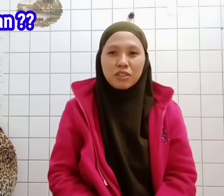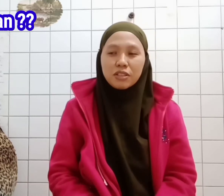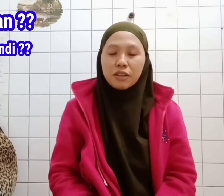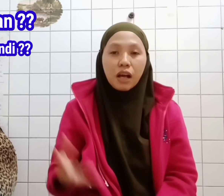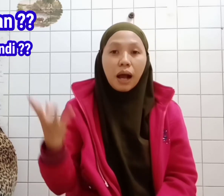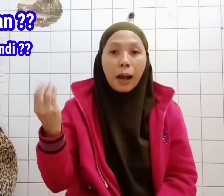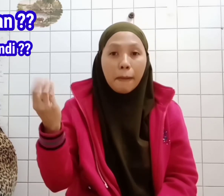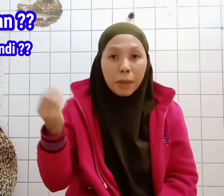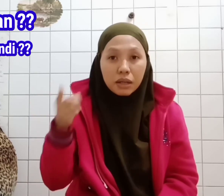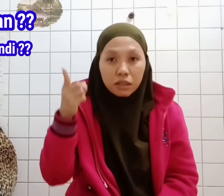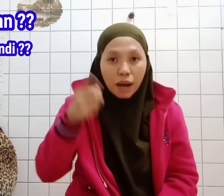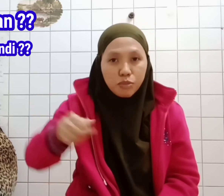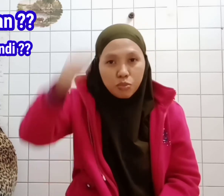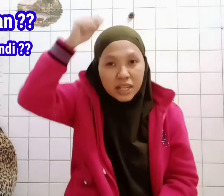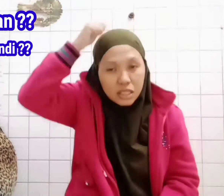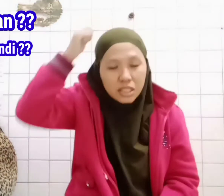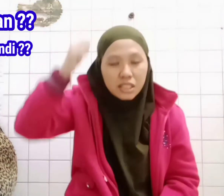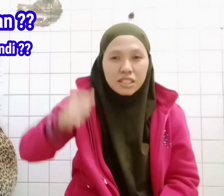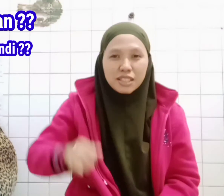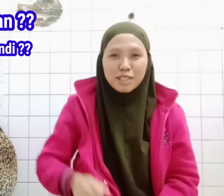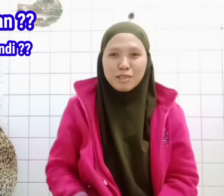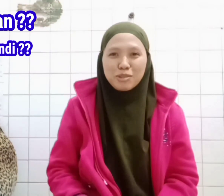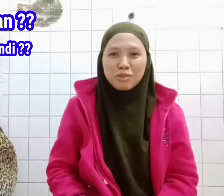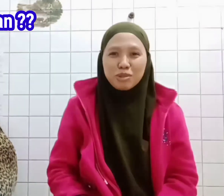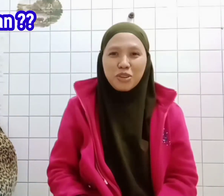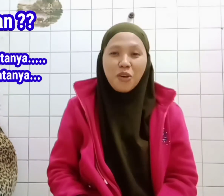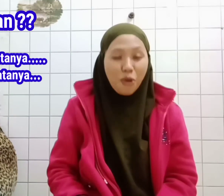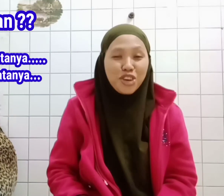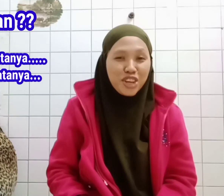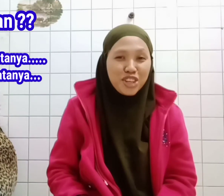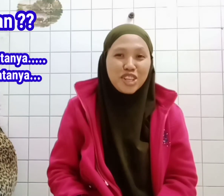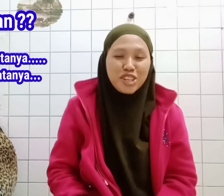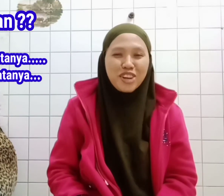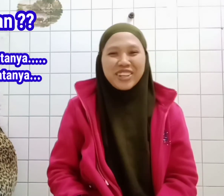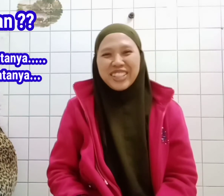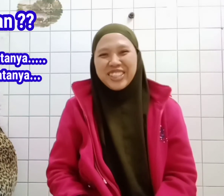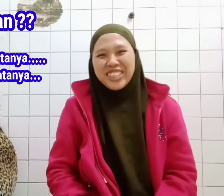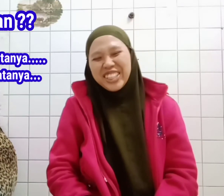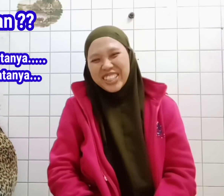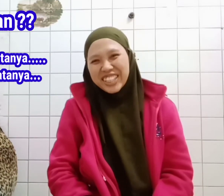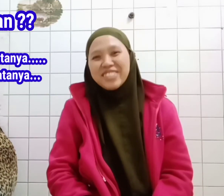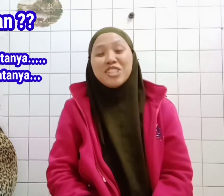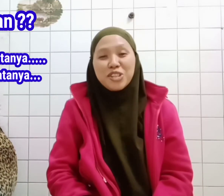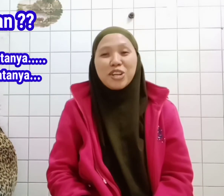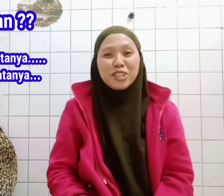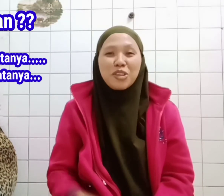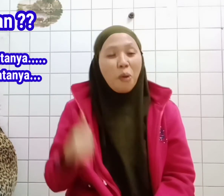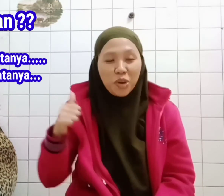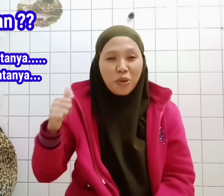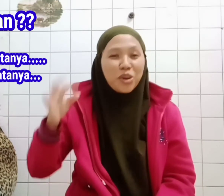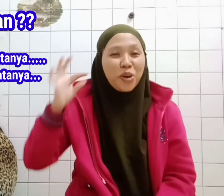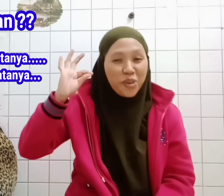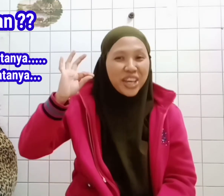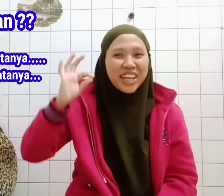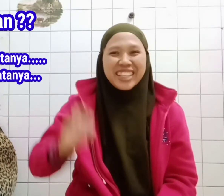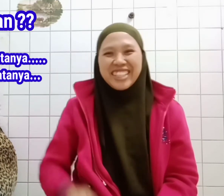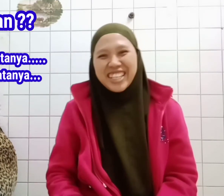aja, kapan kamu mandi? Gitu. Oh iya. Iya, katanya oke, katanya